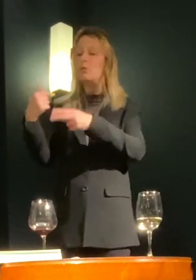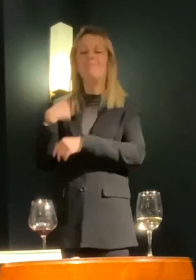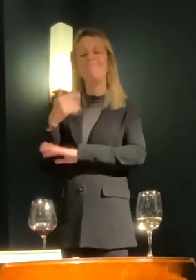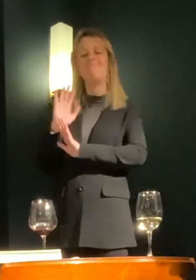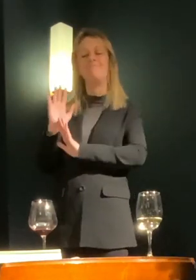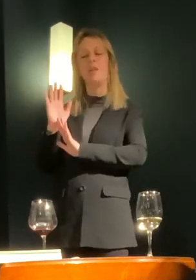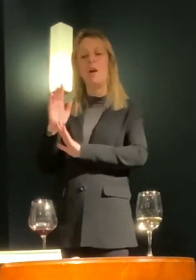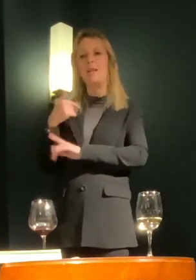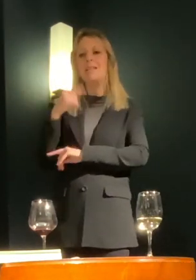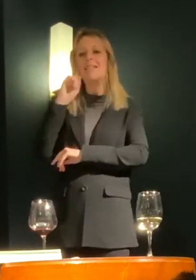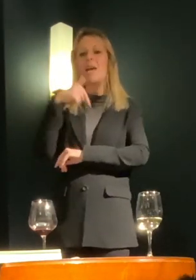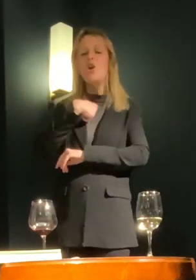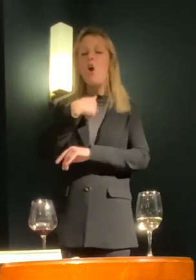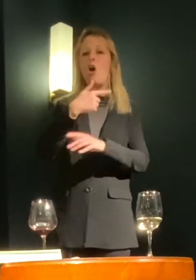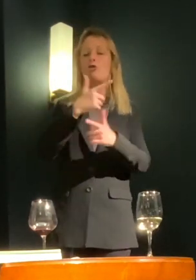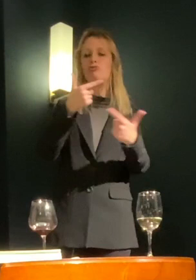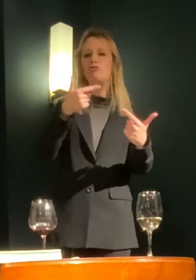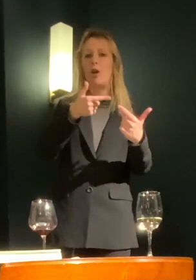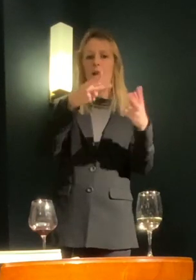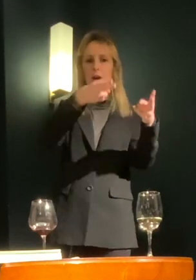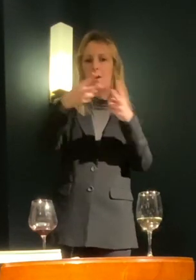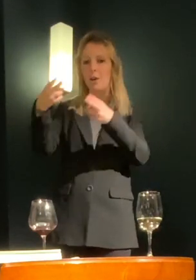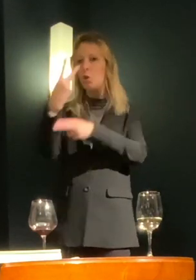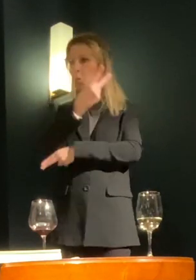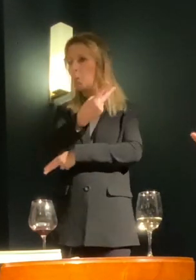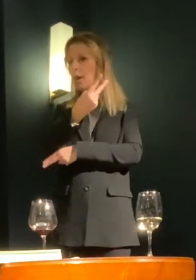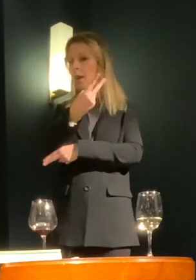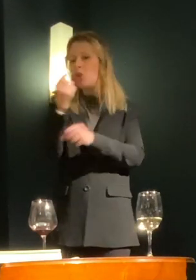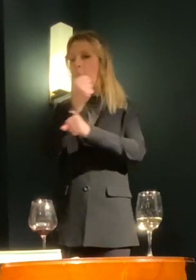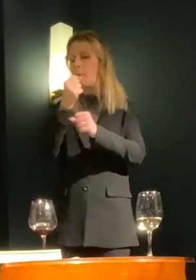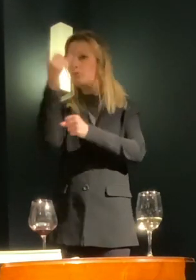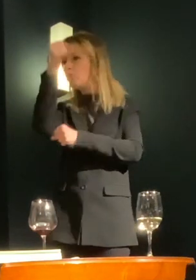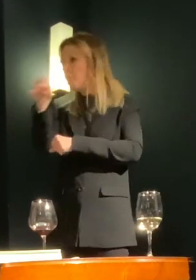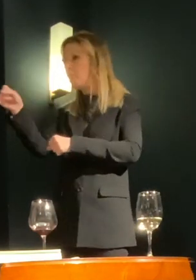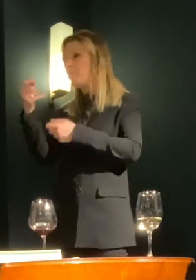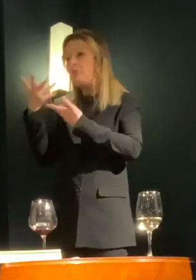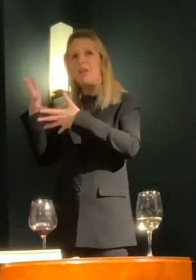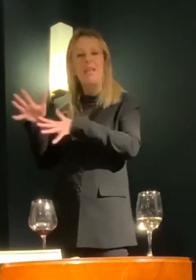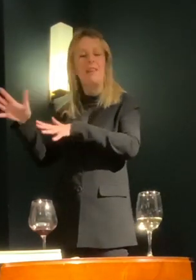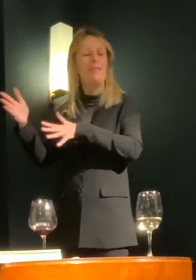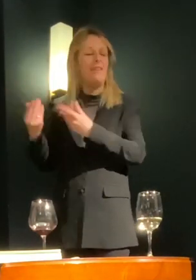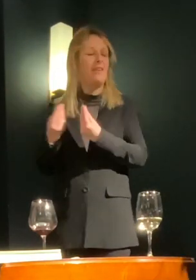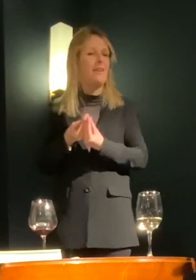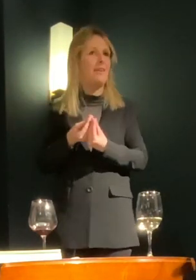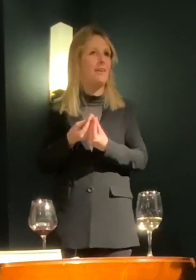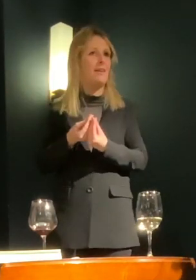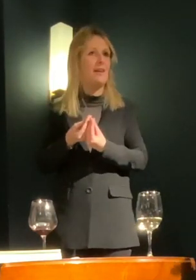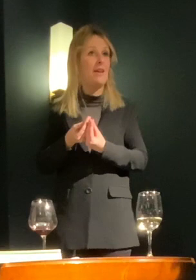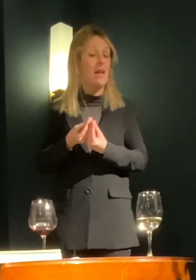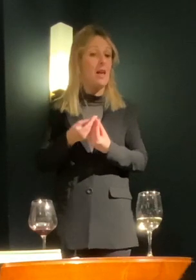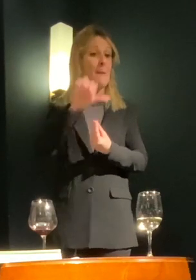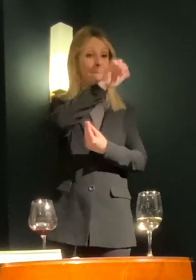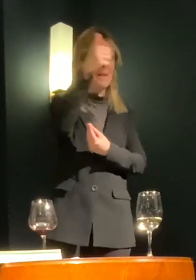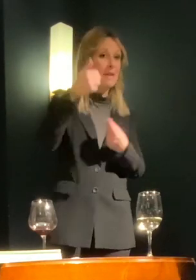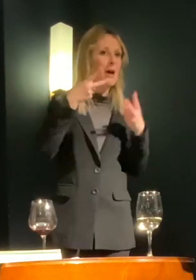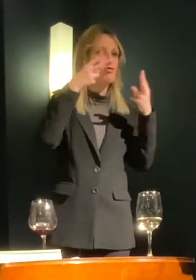cioè non posso scrivere. E in questo poi inconsciamente in realtà torna, per esempio, la prima scena, che è una mascherata